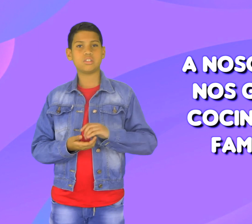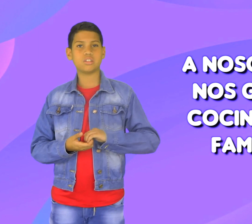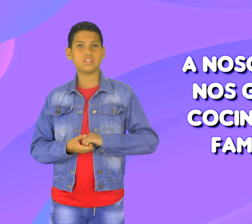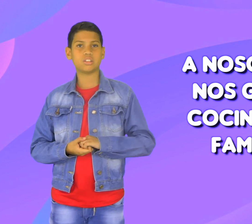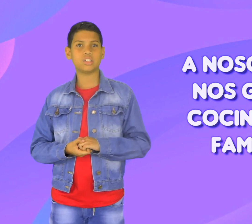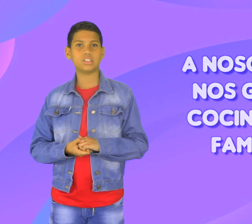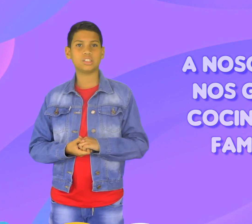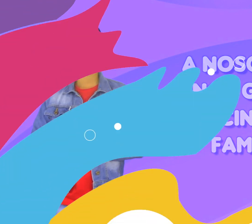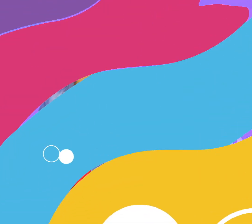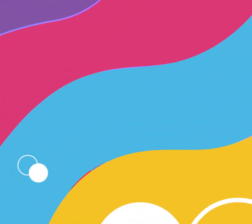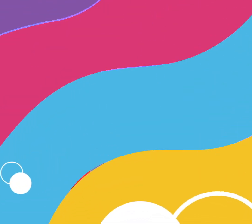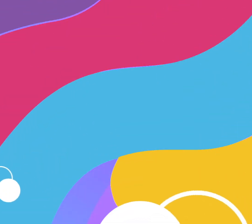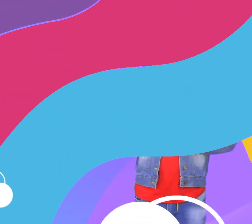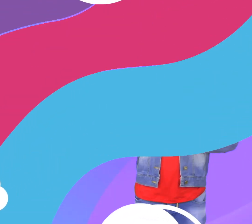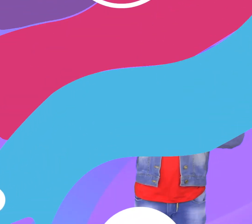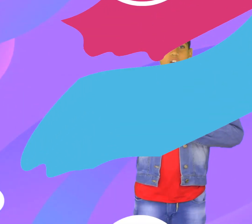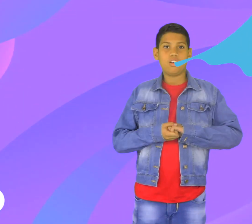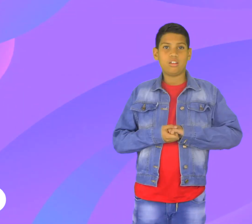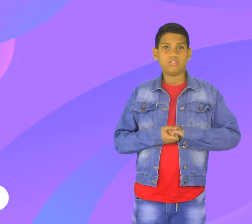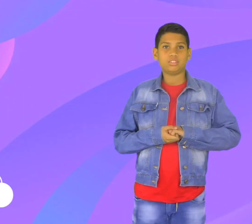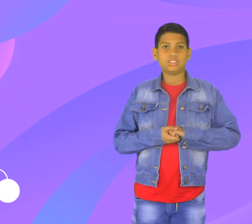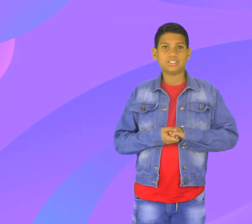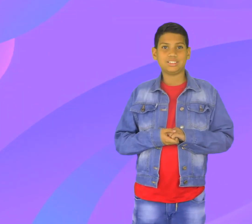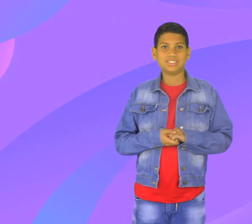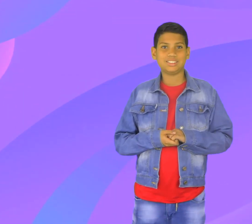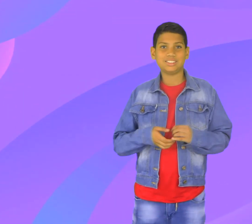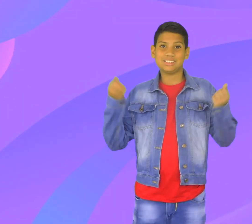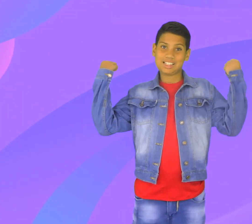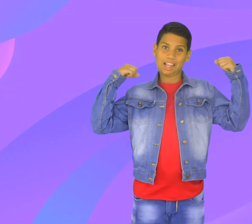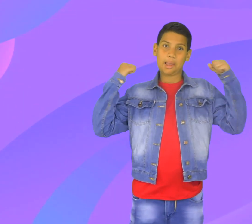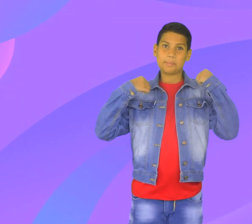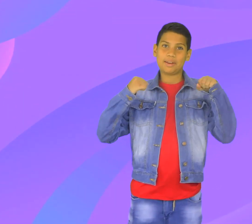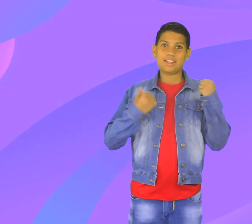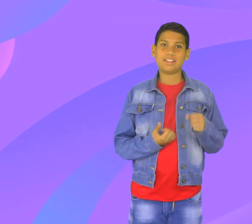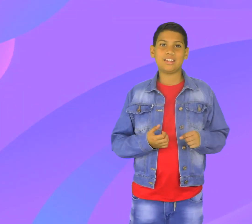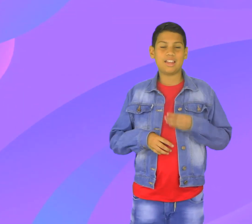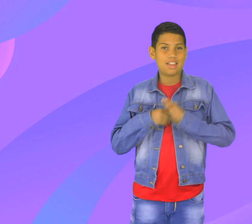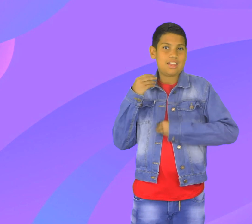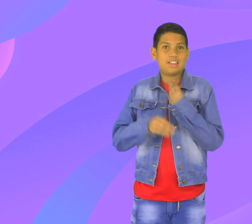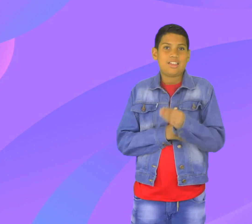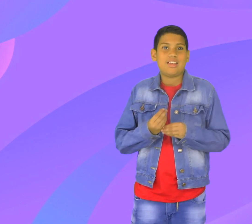La práctica hace el maestro perfecto.